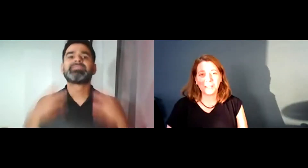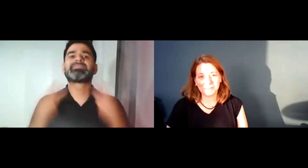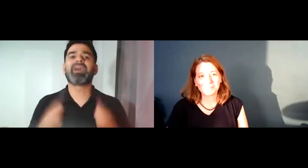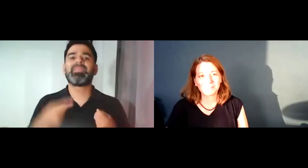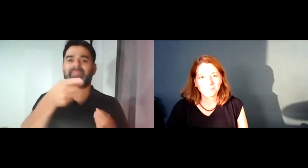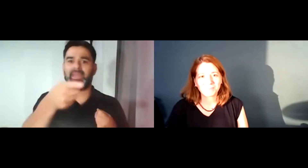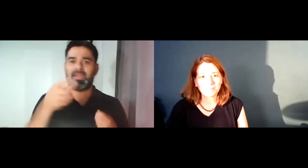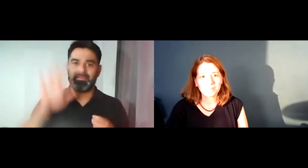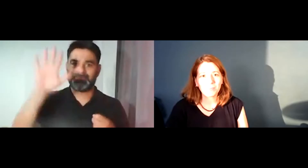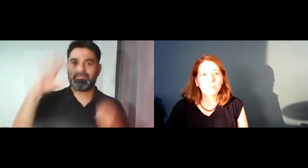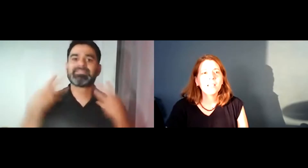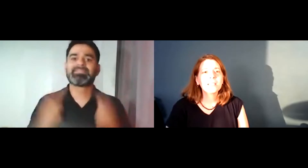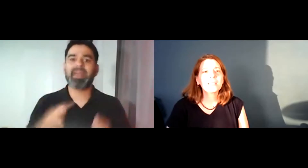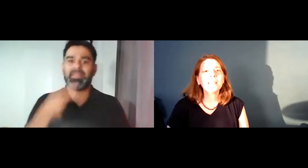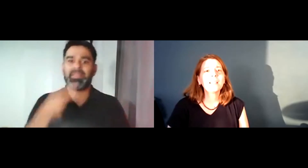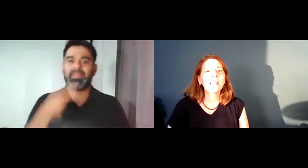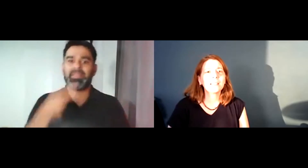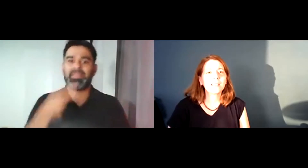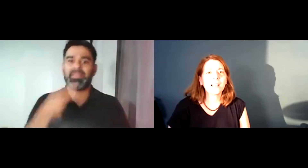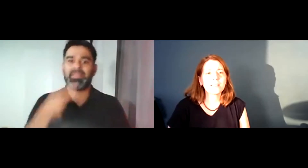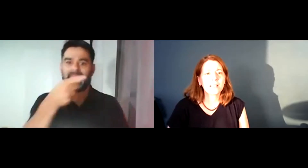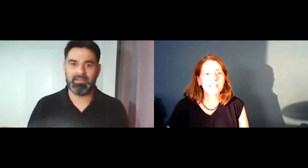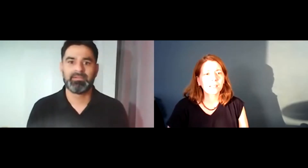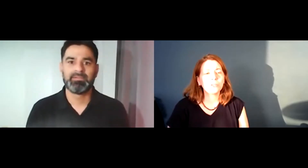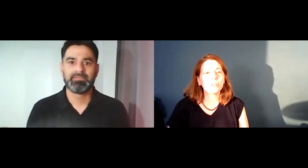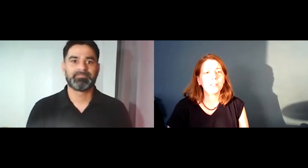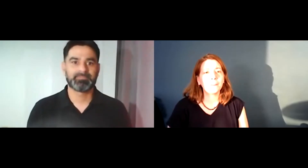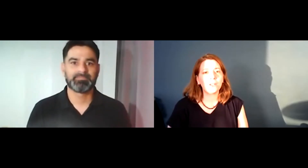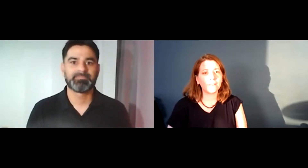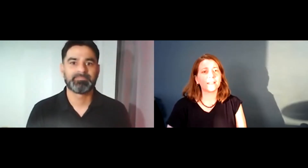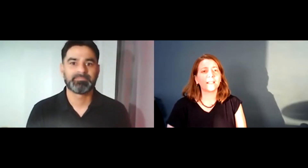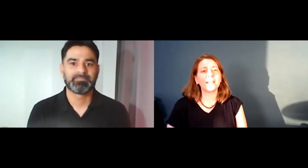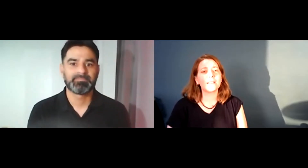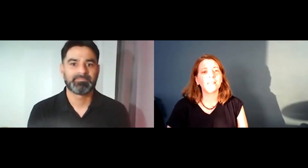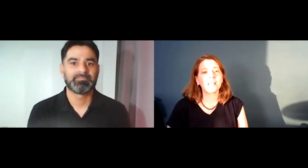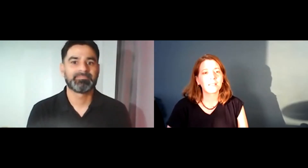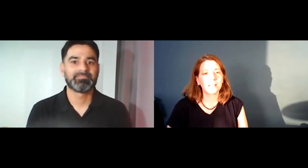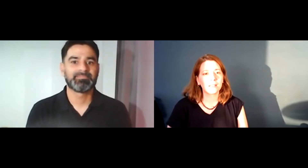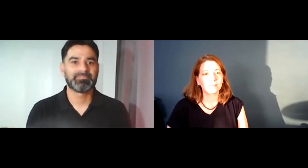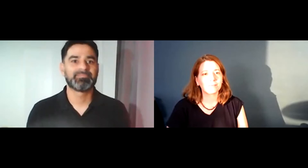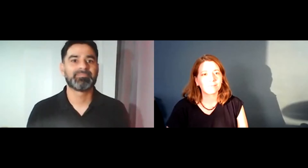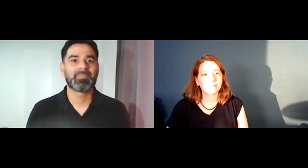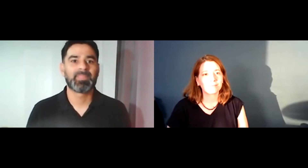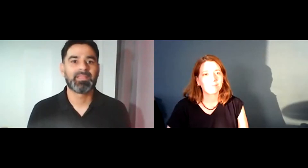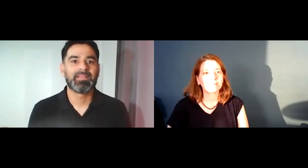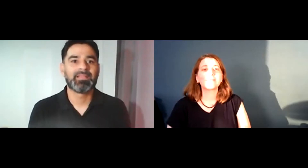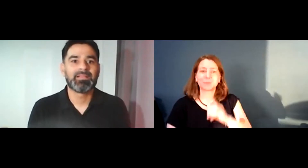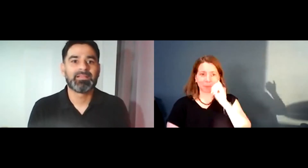organizando. Bien. Solo queremos largar. Sandra, estás hace rato con la mano levantada, San, así que. Sí, porque quería